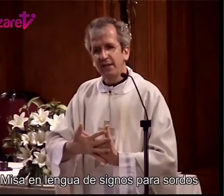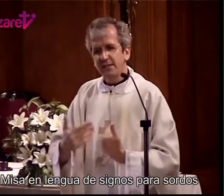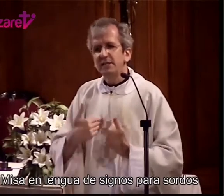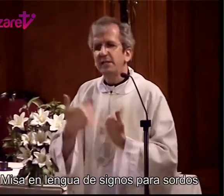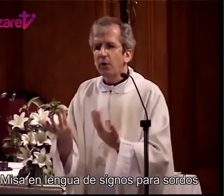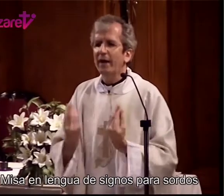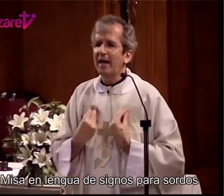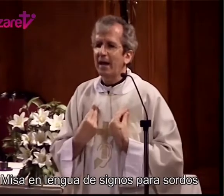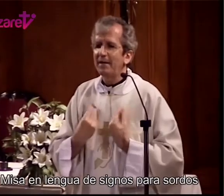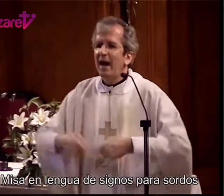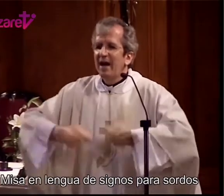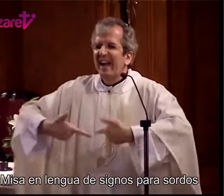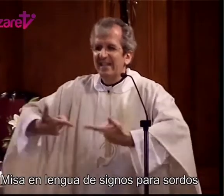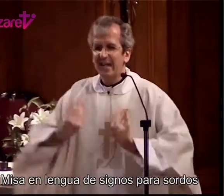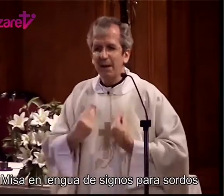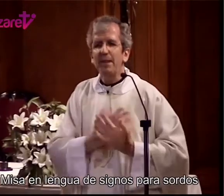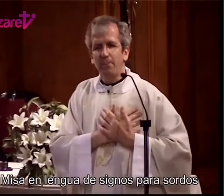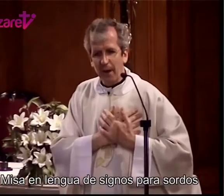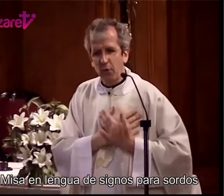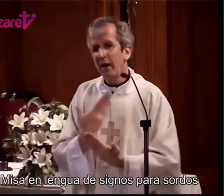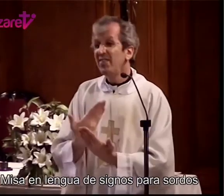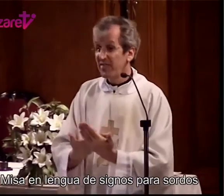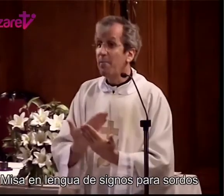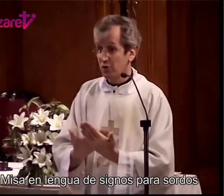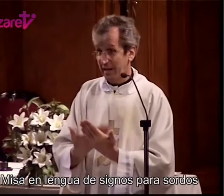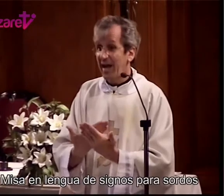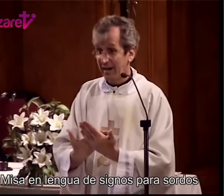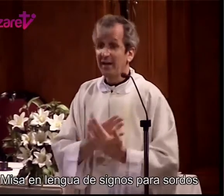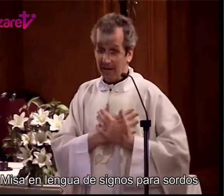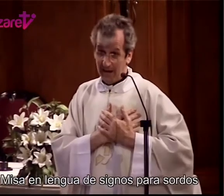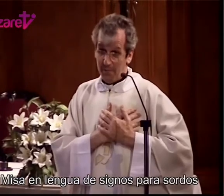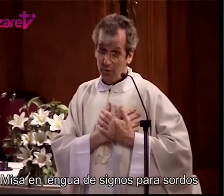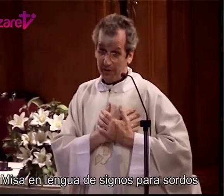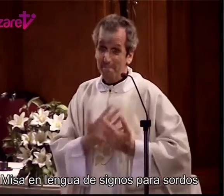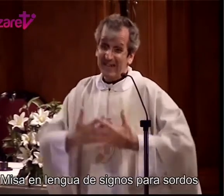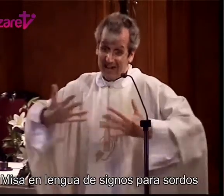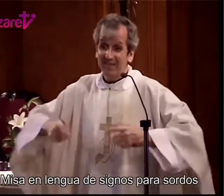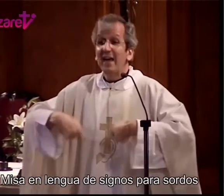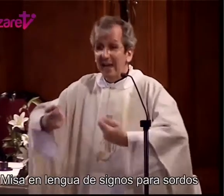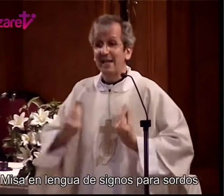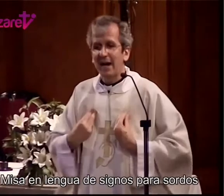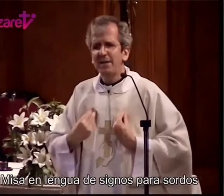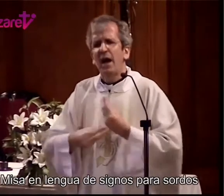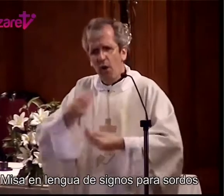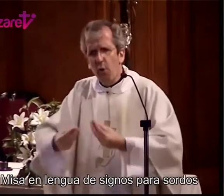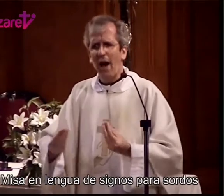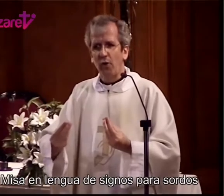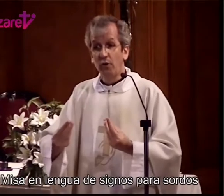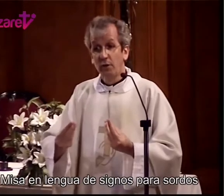Si tengo que dar la vida, gastar la vida por amor, demostrar que el amor más grande es dar la vida, lo hago.